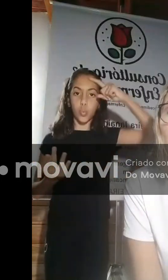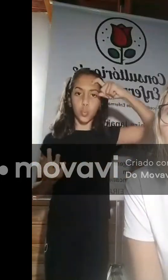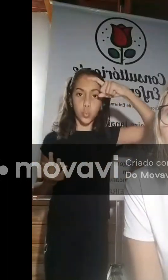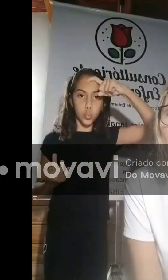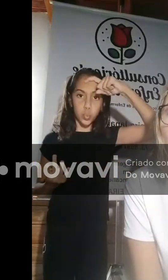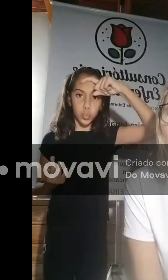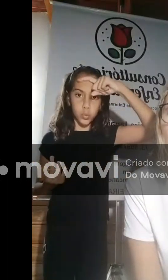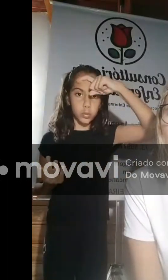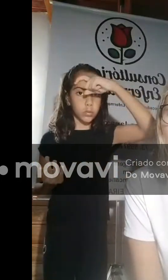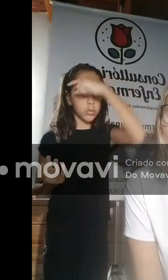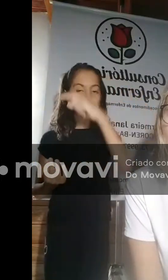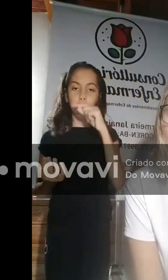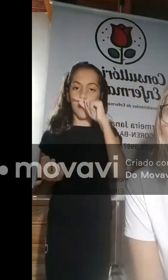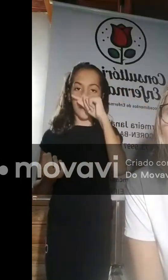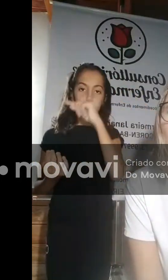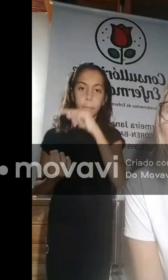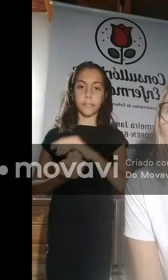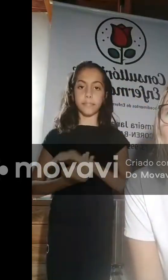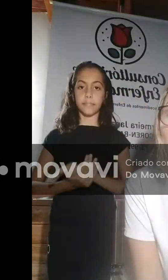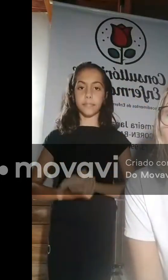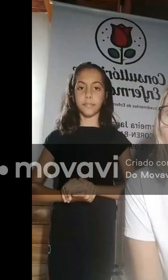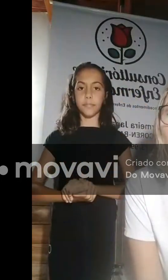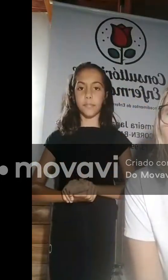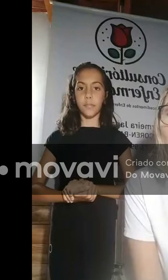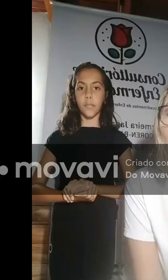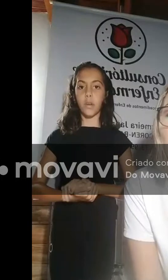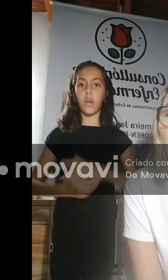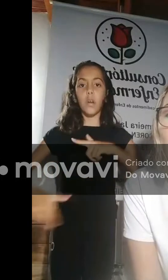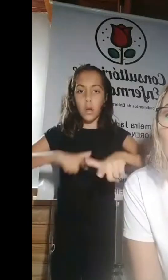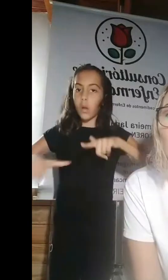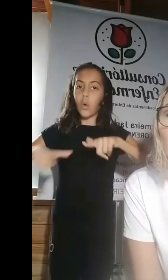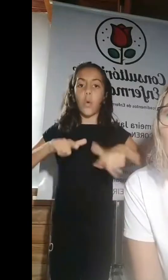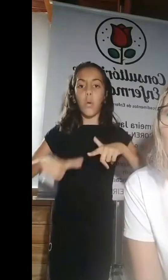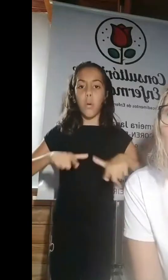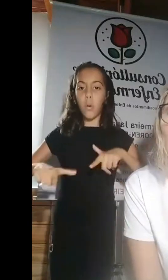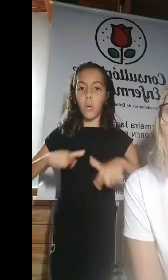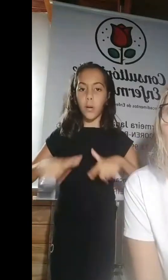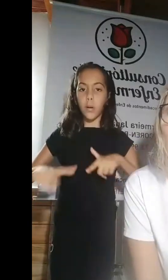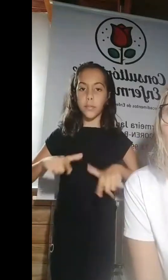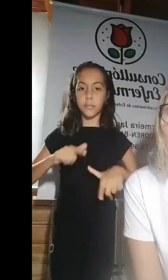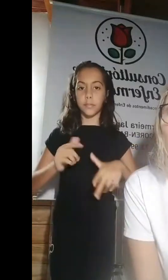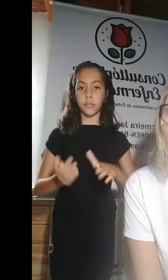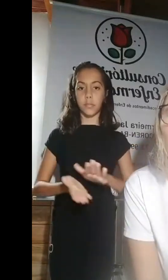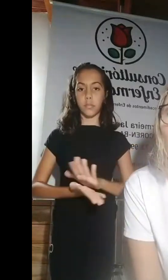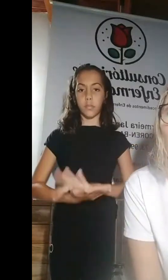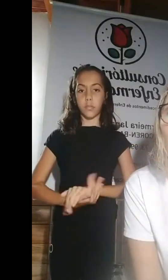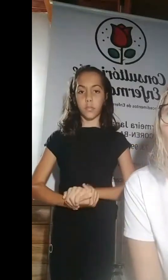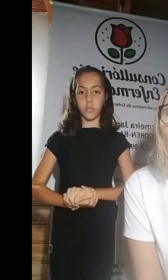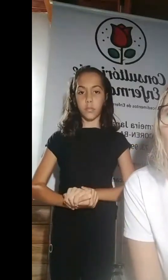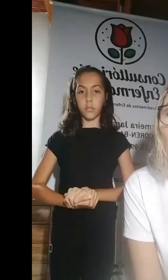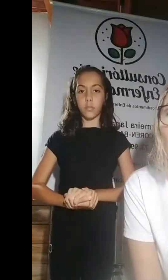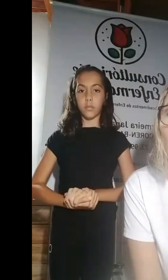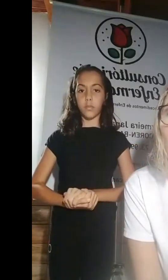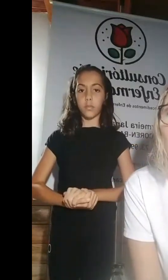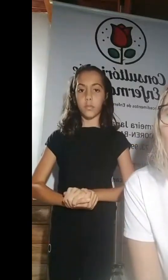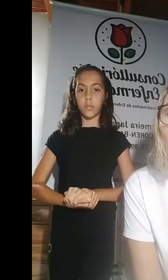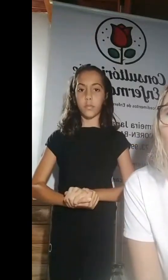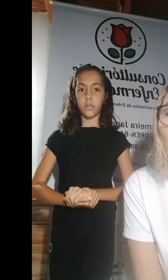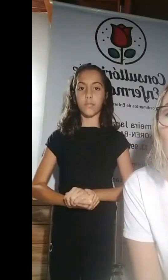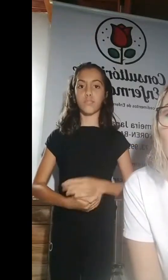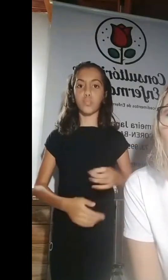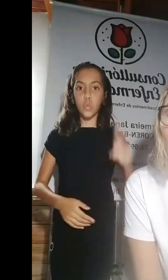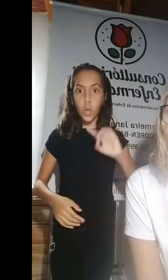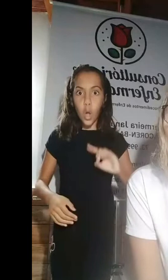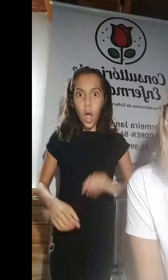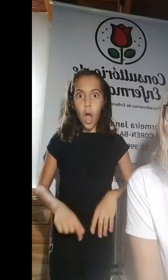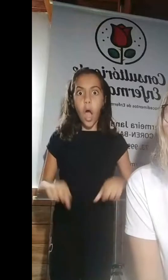são enfrentados, né? Cada plantão é uma novidade, né? Dia e noite,